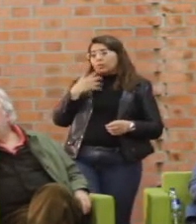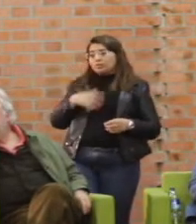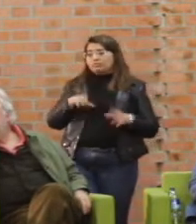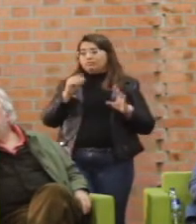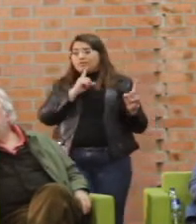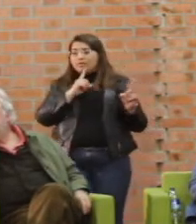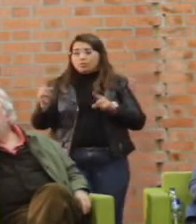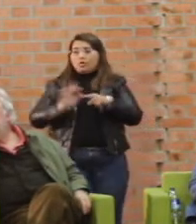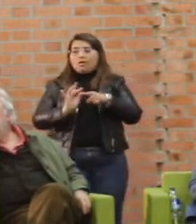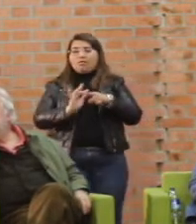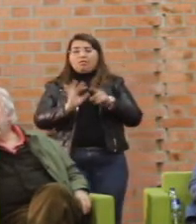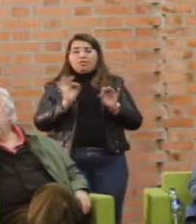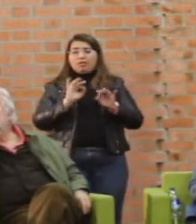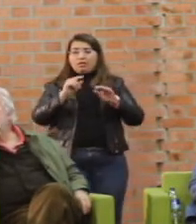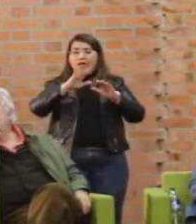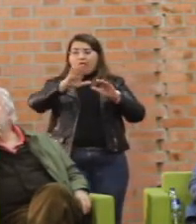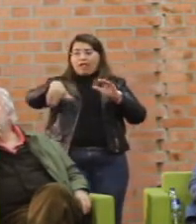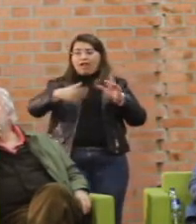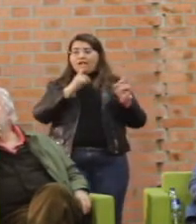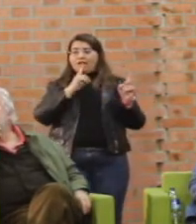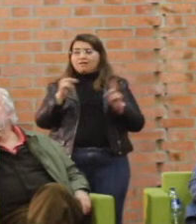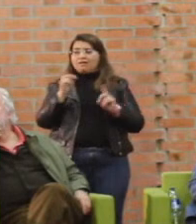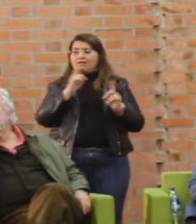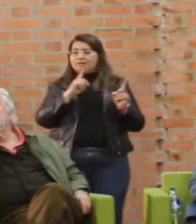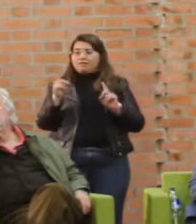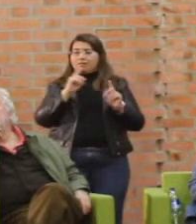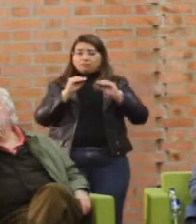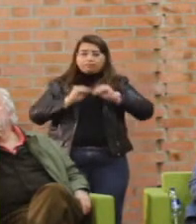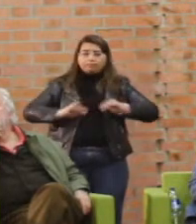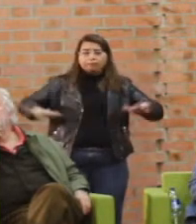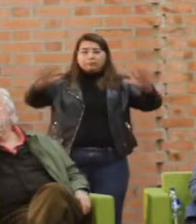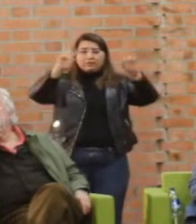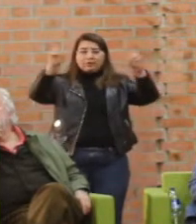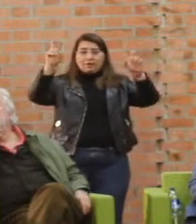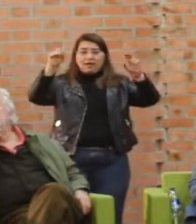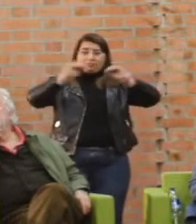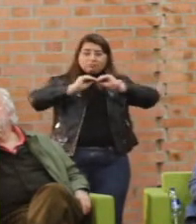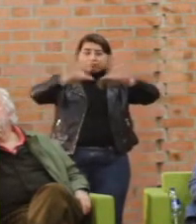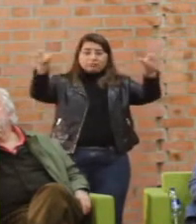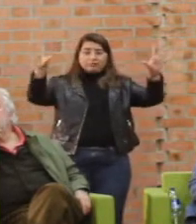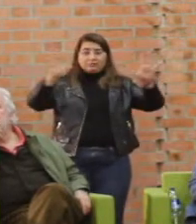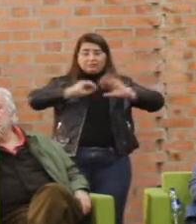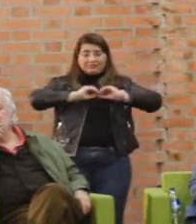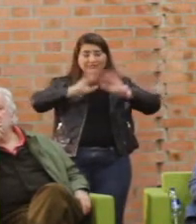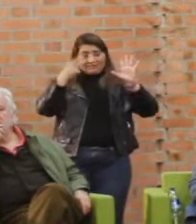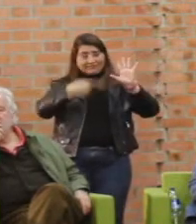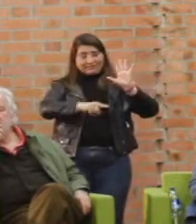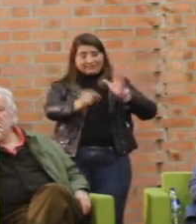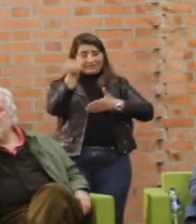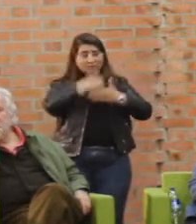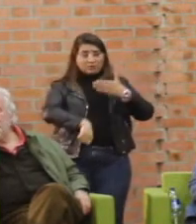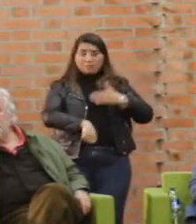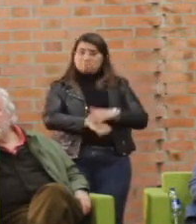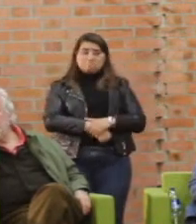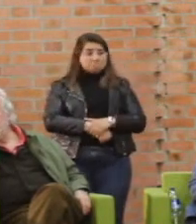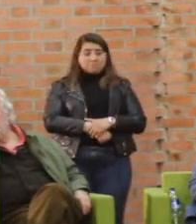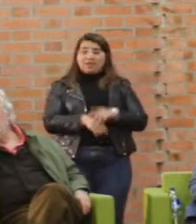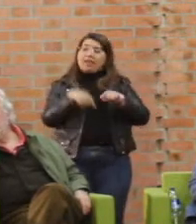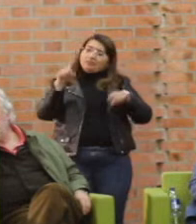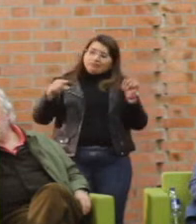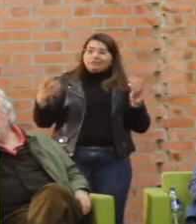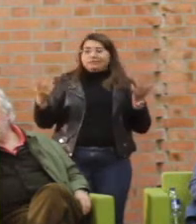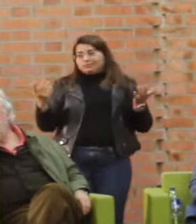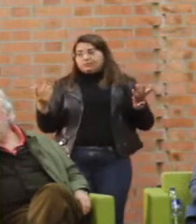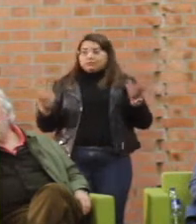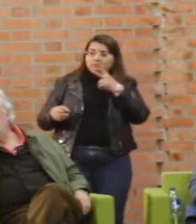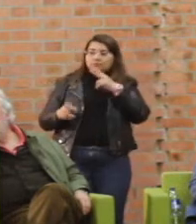discurso más visible frente al aborto que es el discurso de la autonomía corporal pero que no